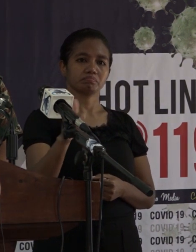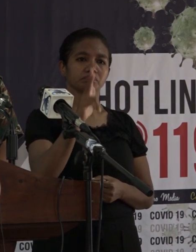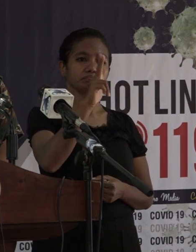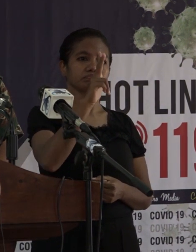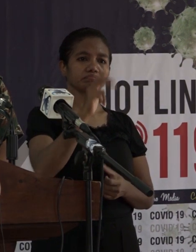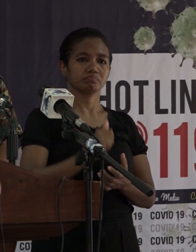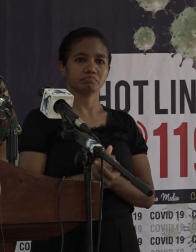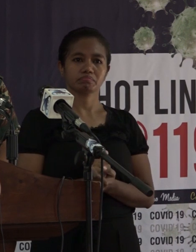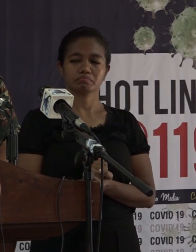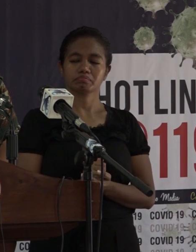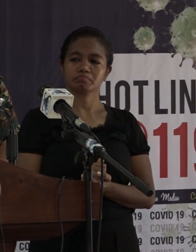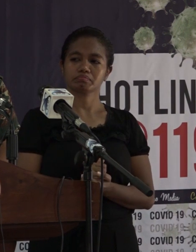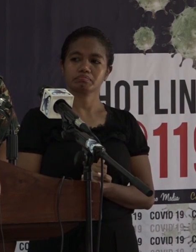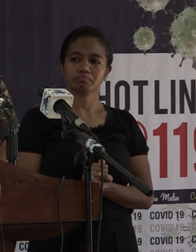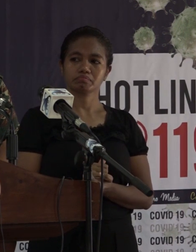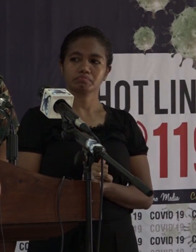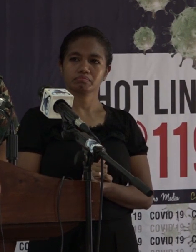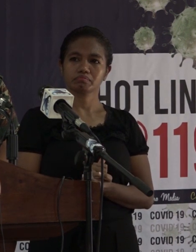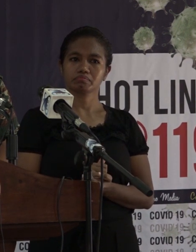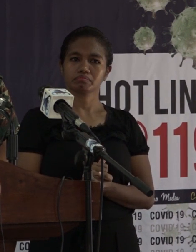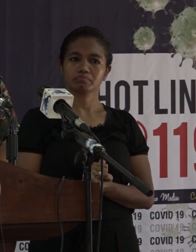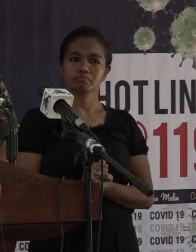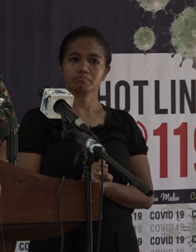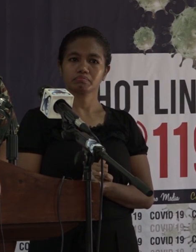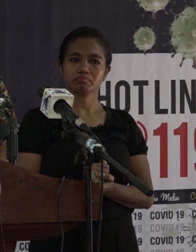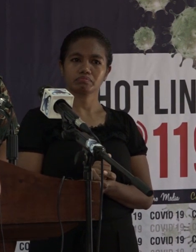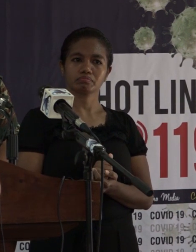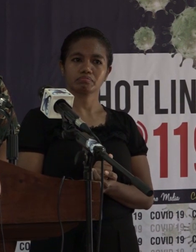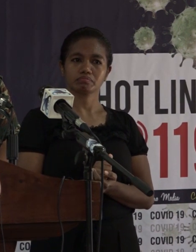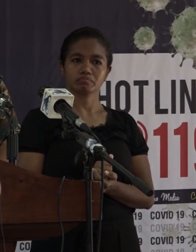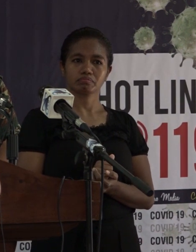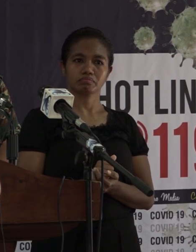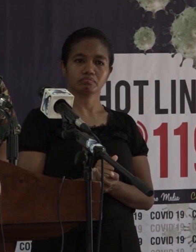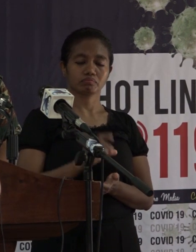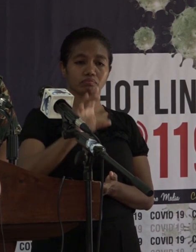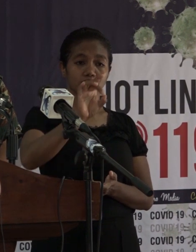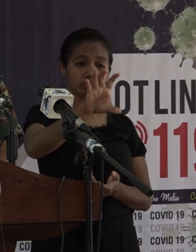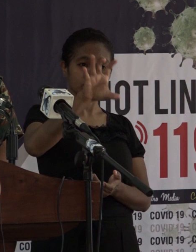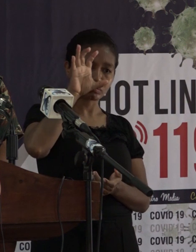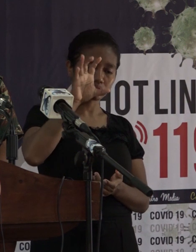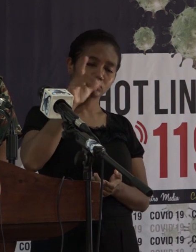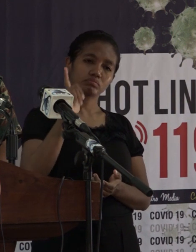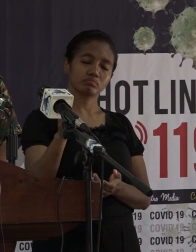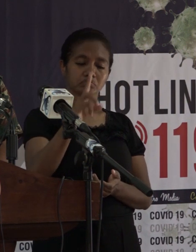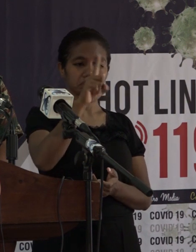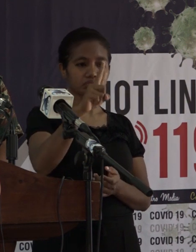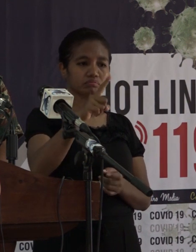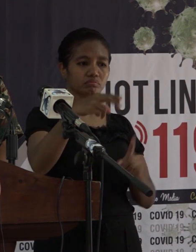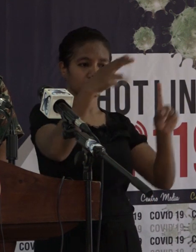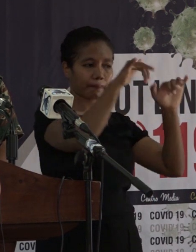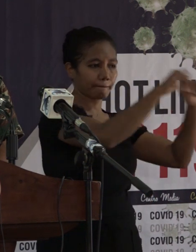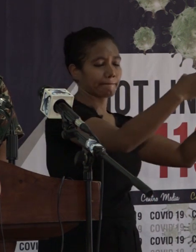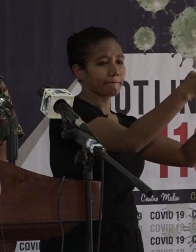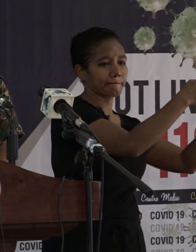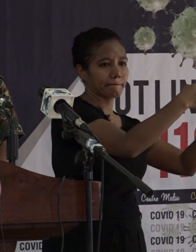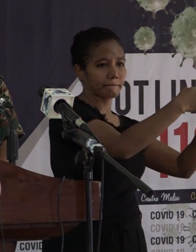atusia Ronu Rosentolo, né? A tu sualo, nem no recém-ida, mas ele é hotel, a facilidade de ser e nem no recém-rua,